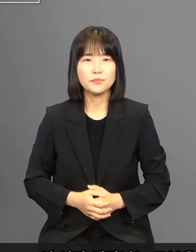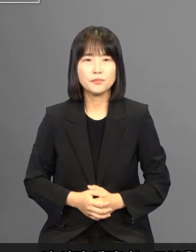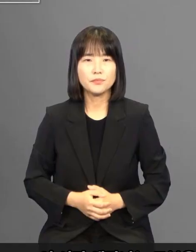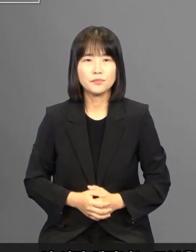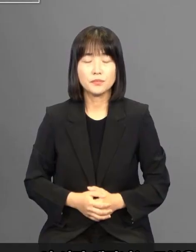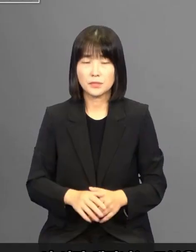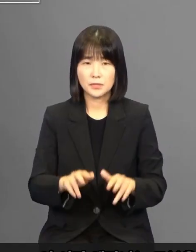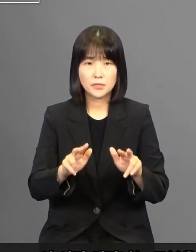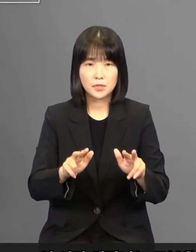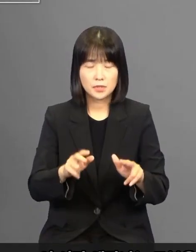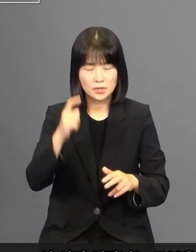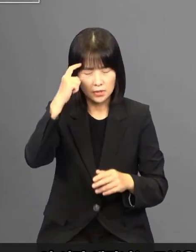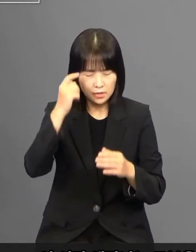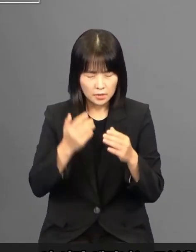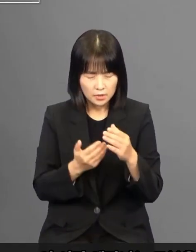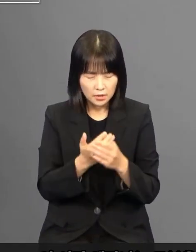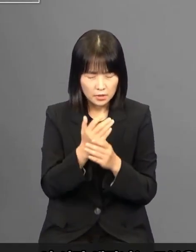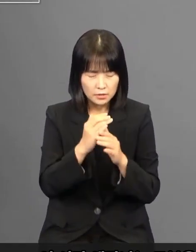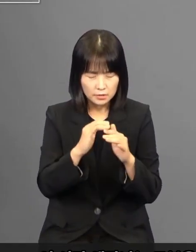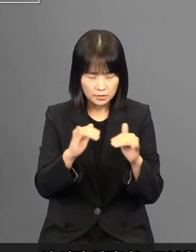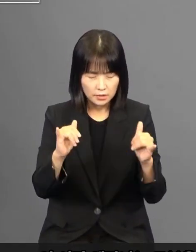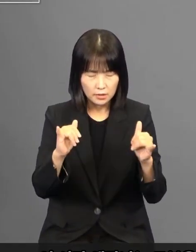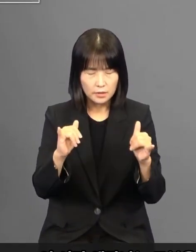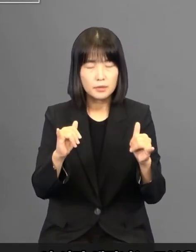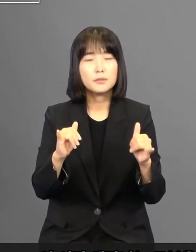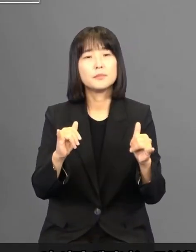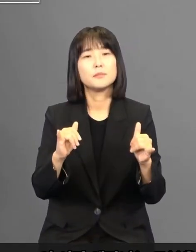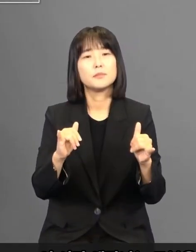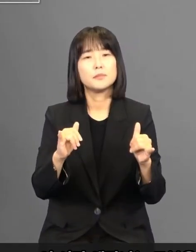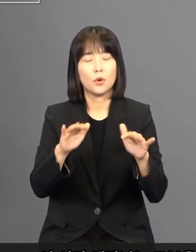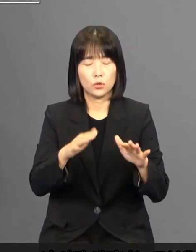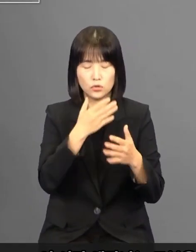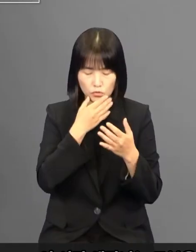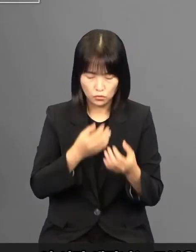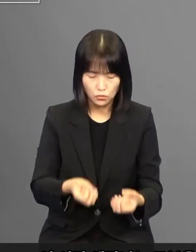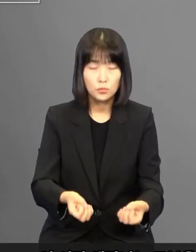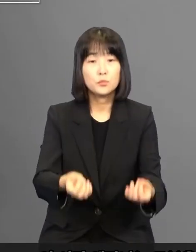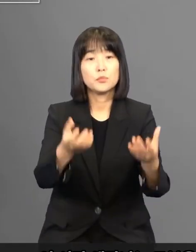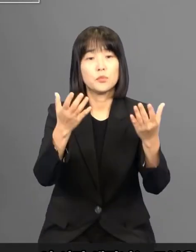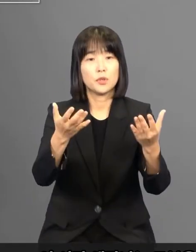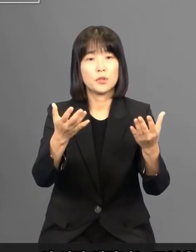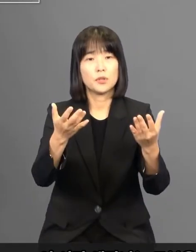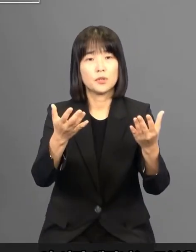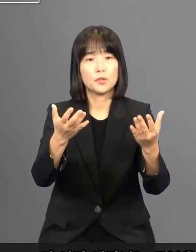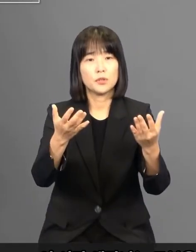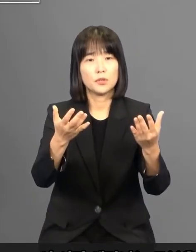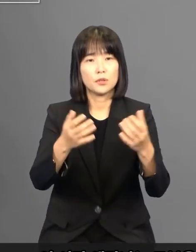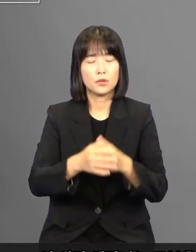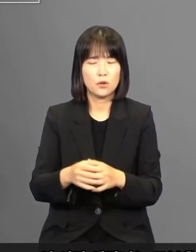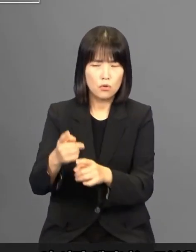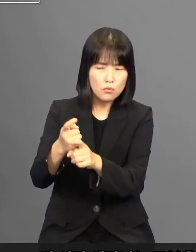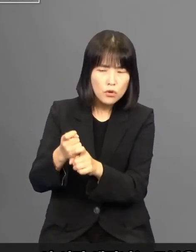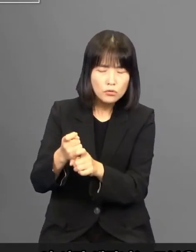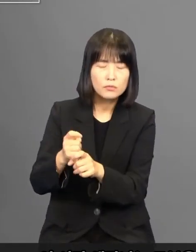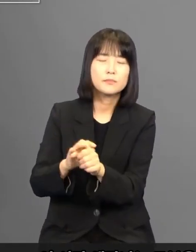이 시간 생각나는 그분을 오히려 축복하며 원수를